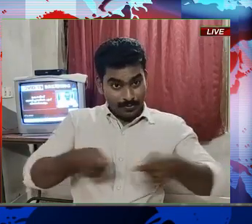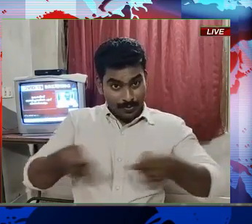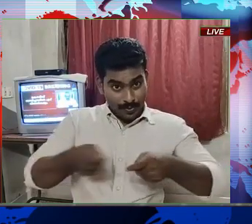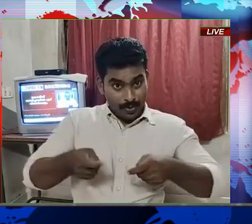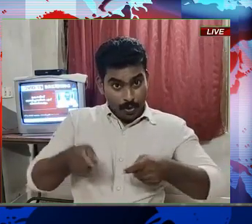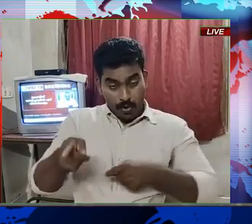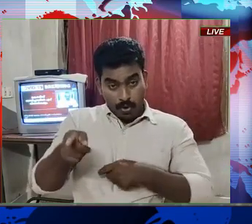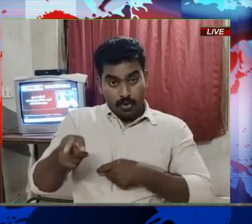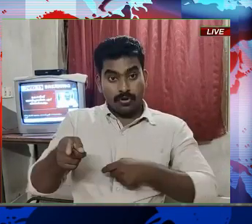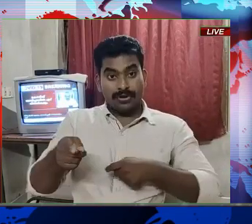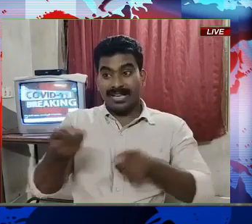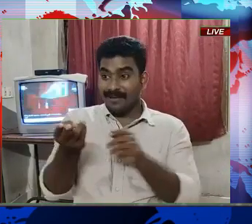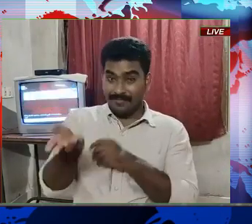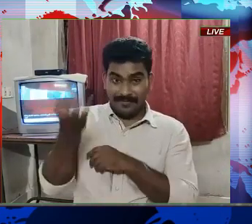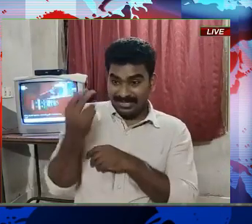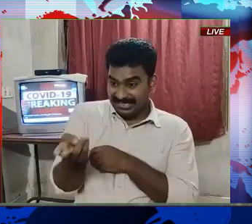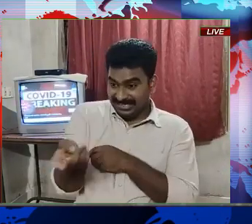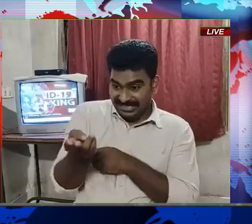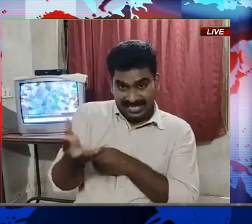നമ്മളെല്ലാവരും